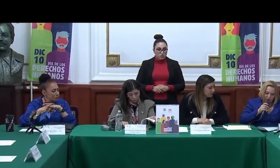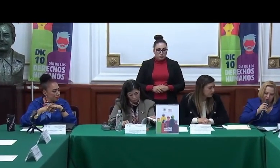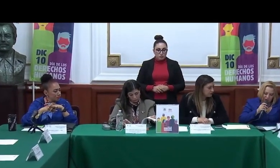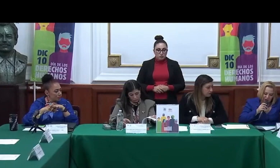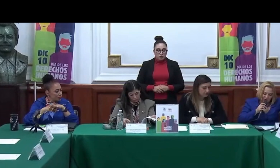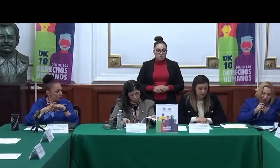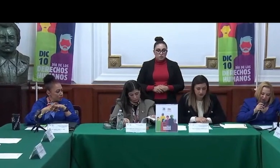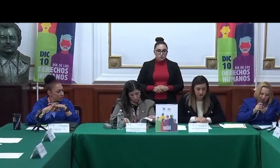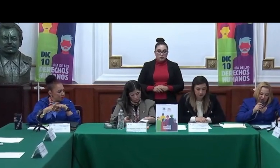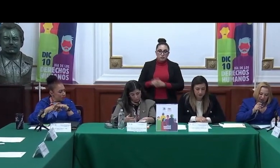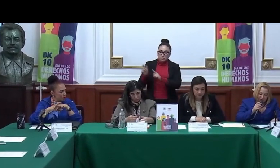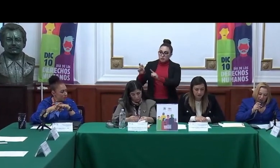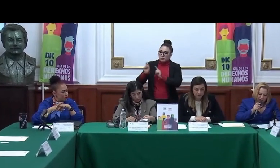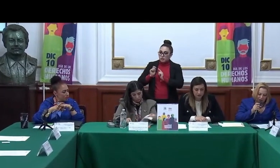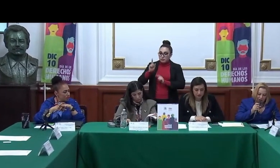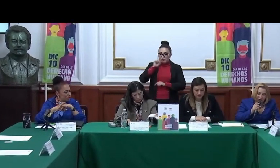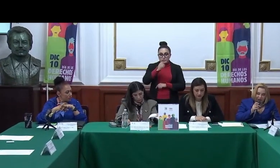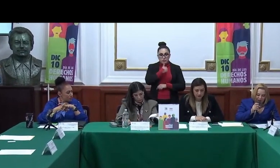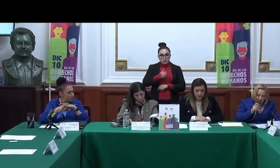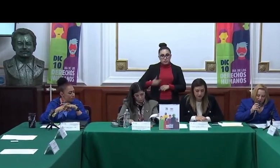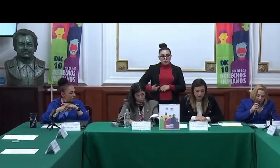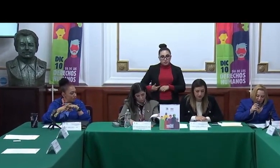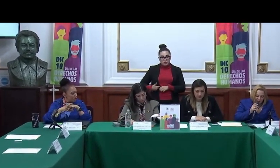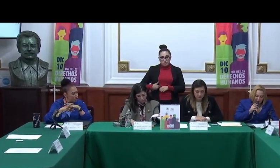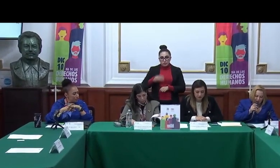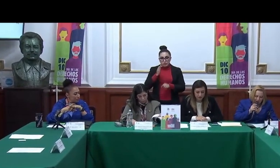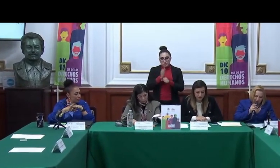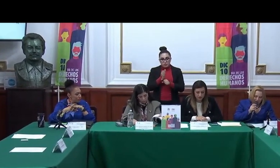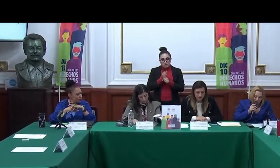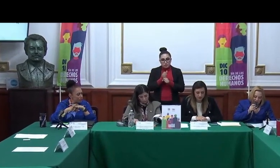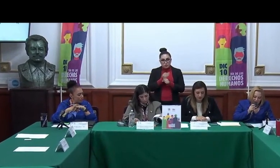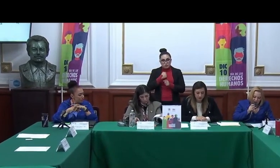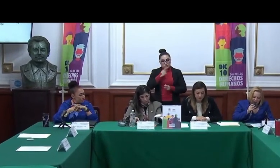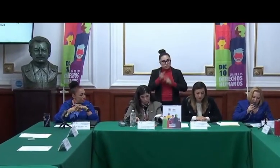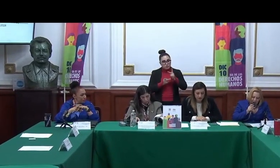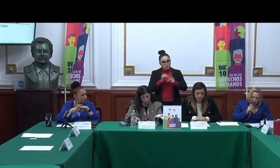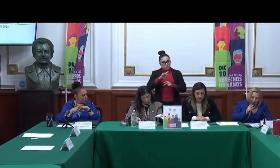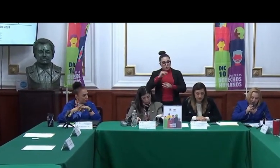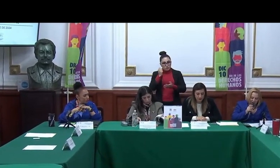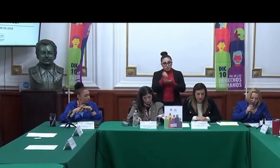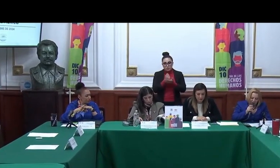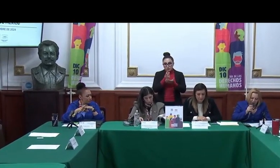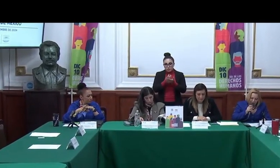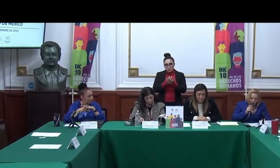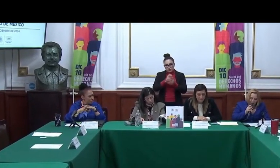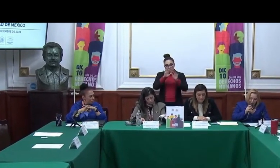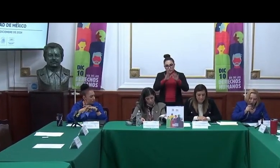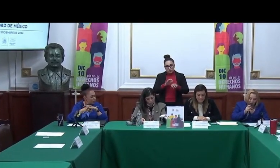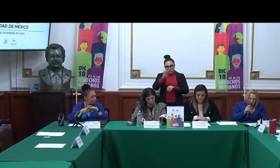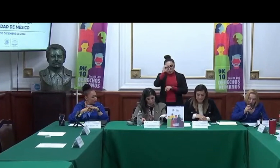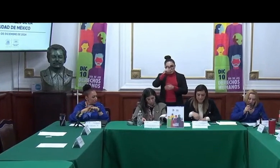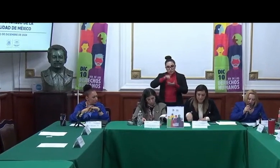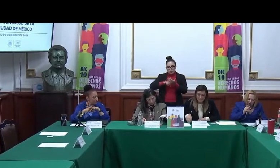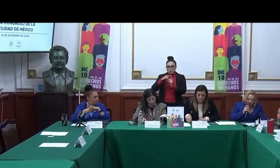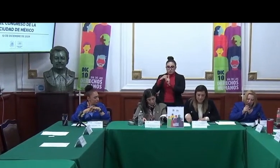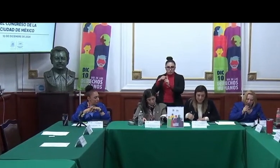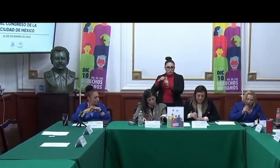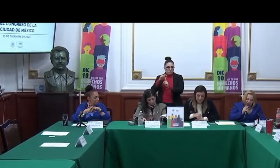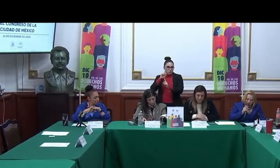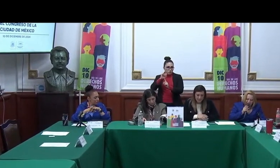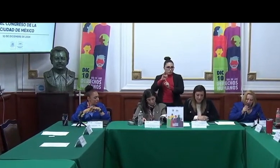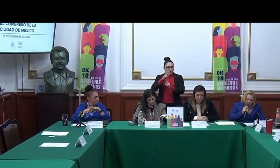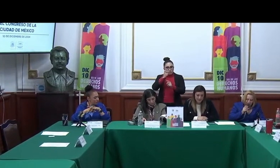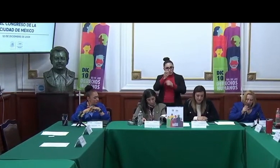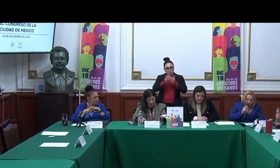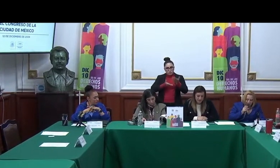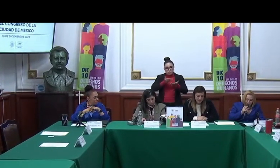Por instrucciones de la Presidenta, en votación nominal, se pone en consideración del Pleno la opinión en sentido positivo, con modificaciones que